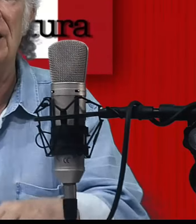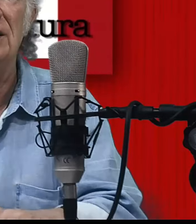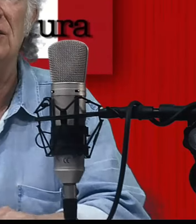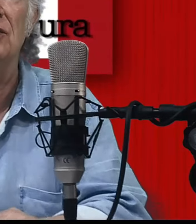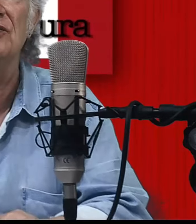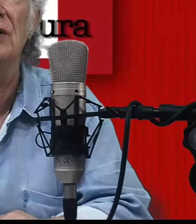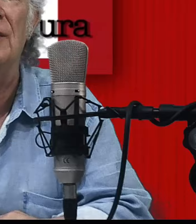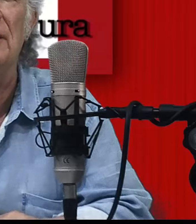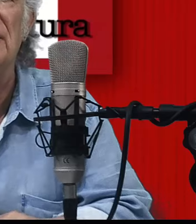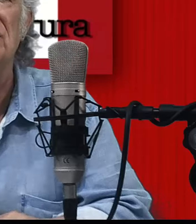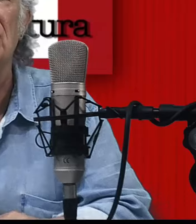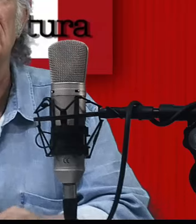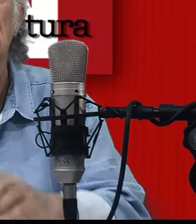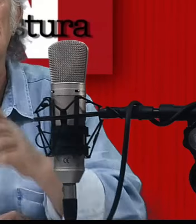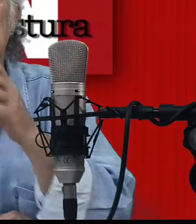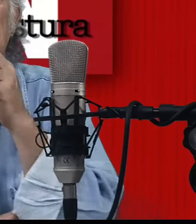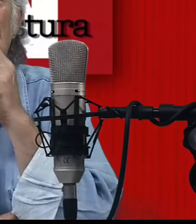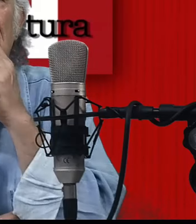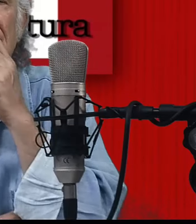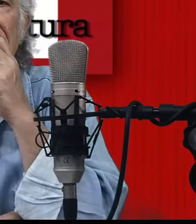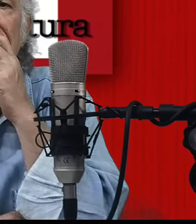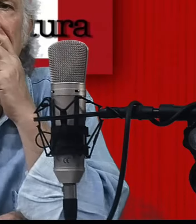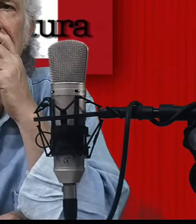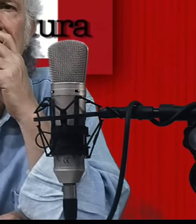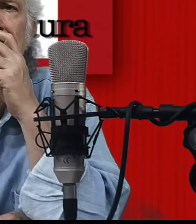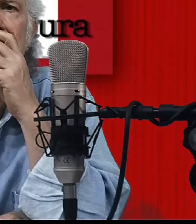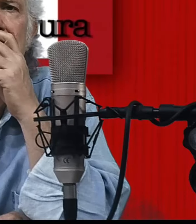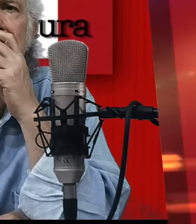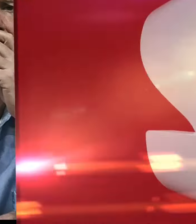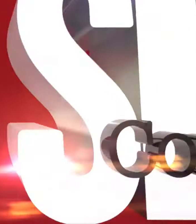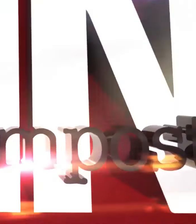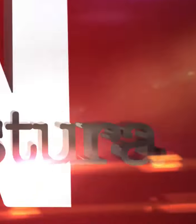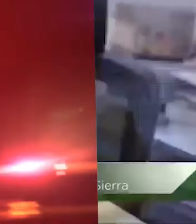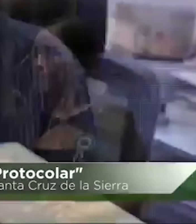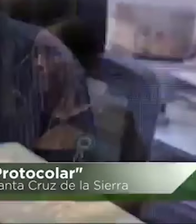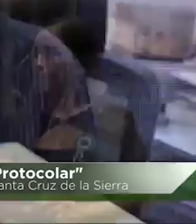viene el discurso y la premiación y toda la cosa. Dale.